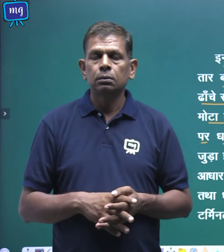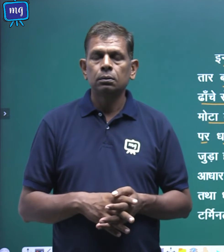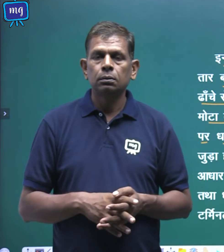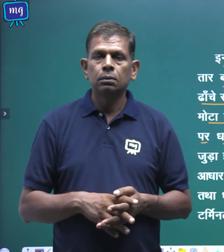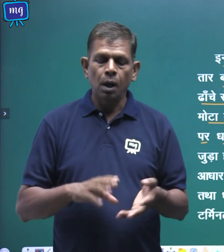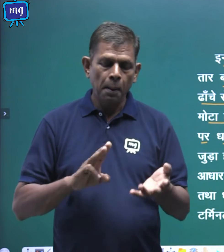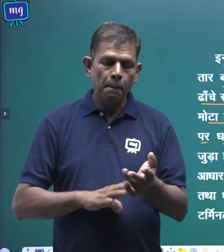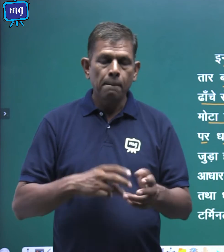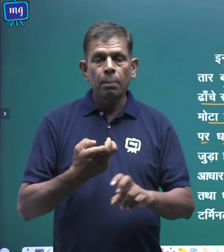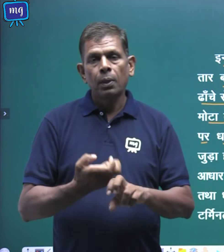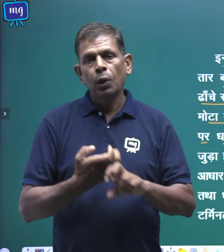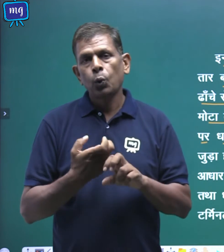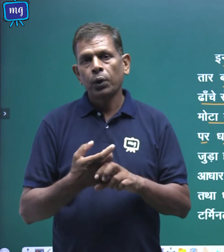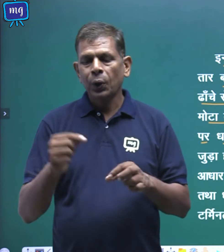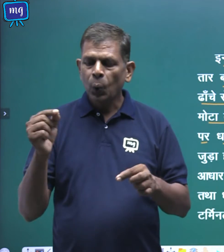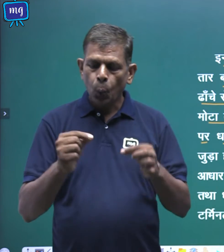धातु की नोक से